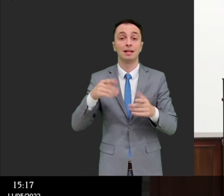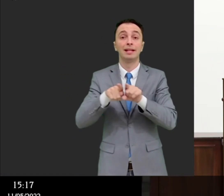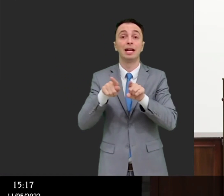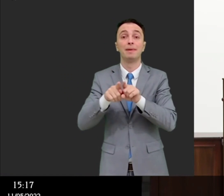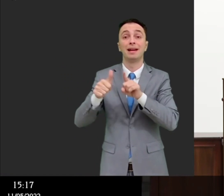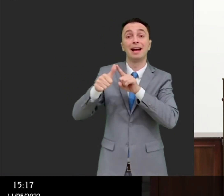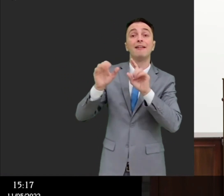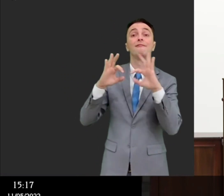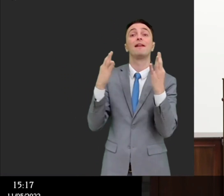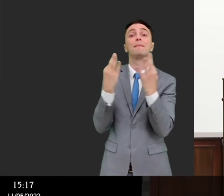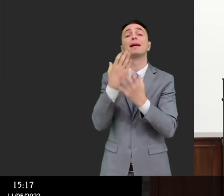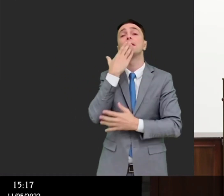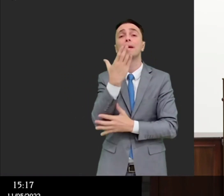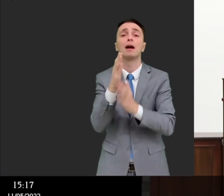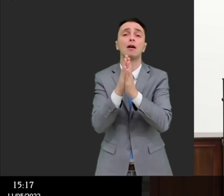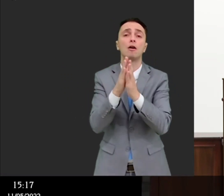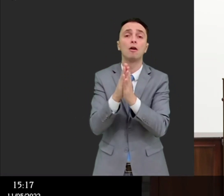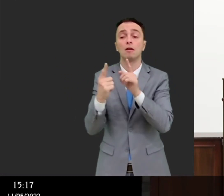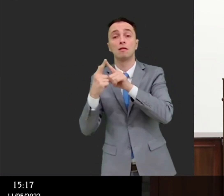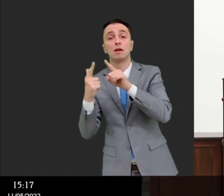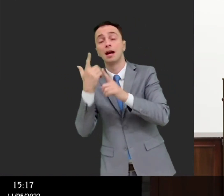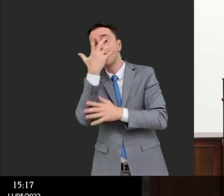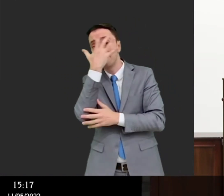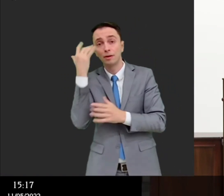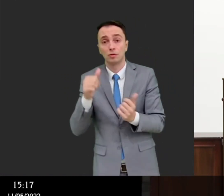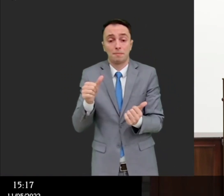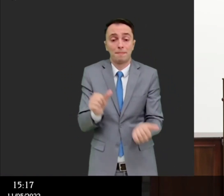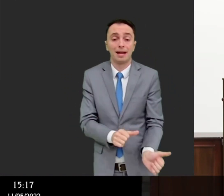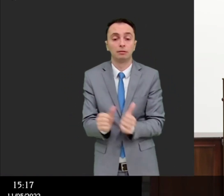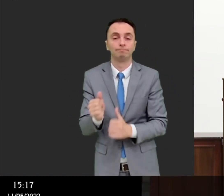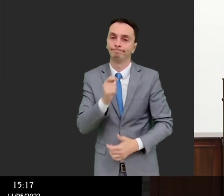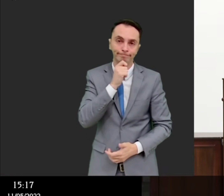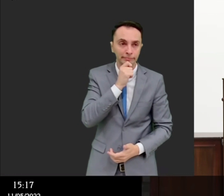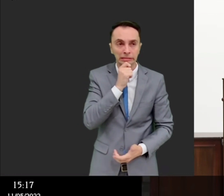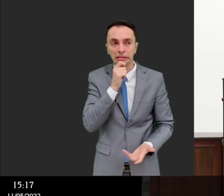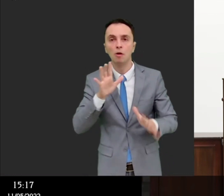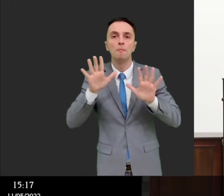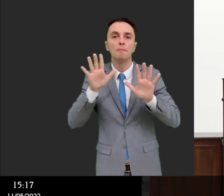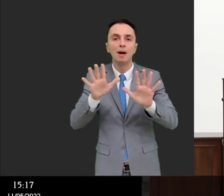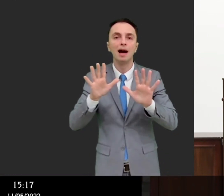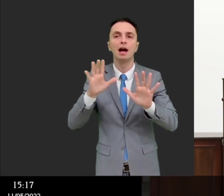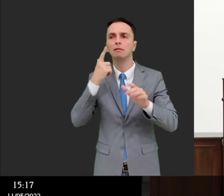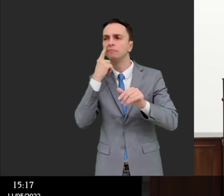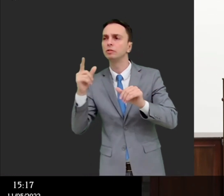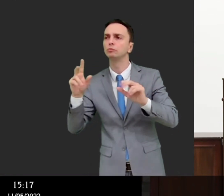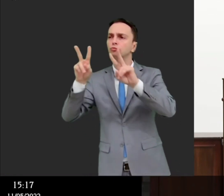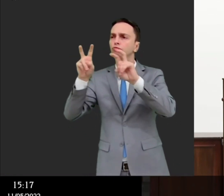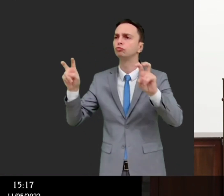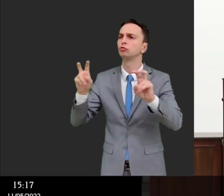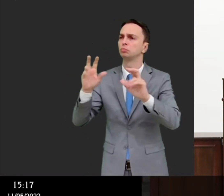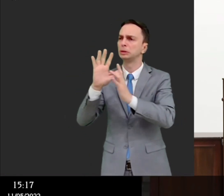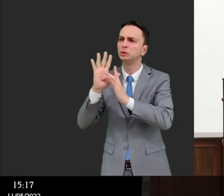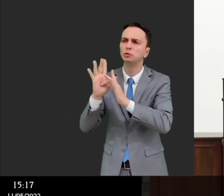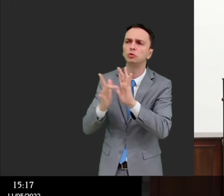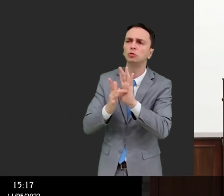seus familiares e alguns testemunhados que, por certo, lhe falaram das coisas de Deus e,